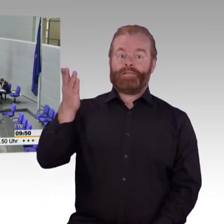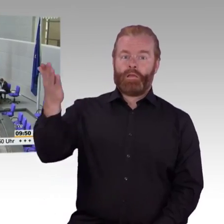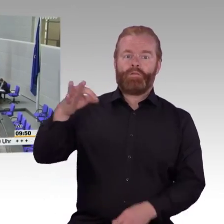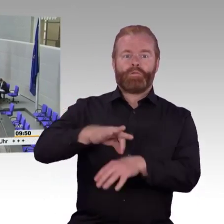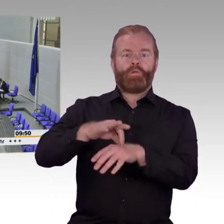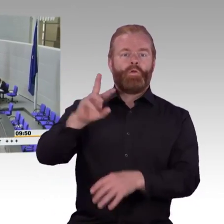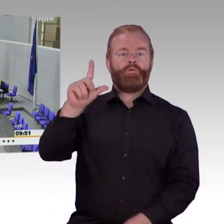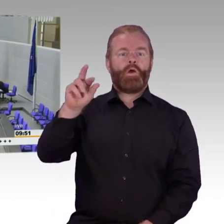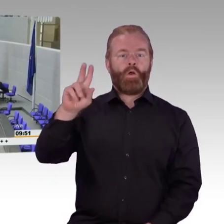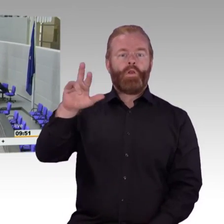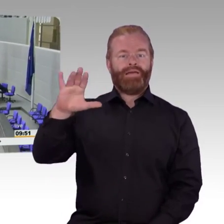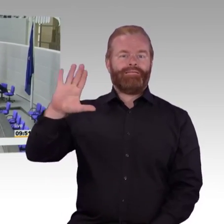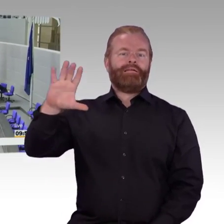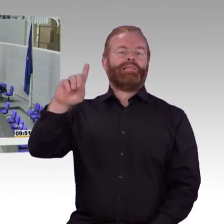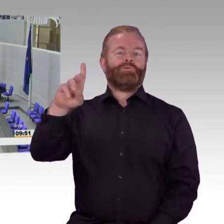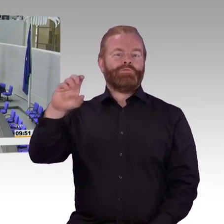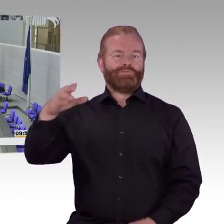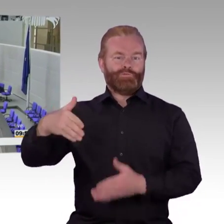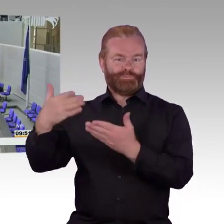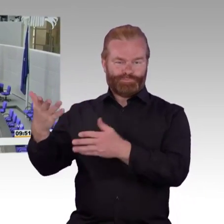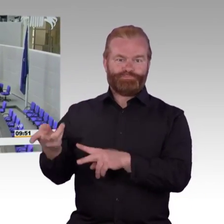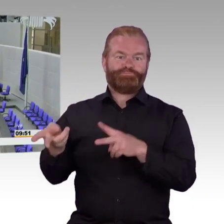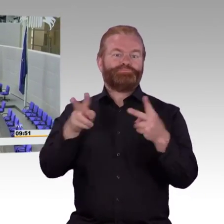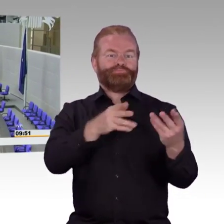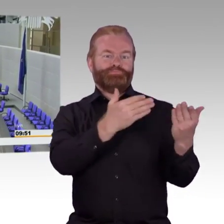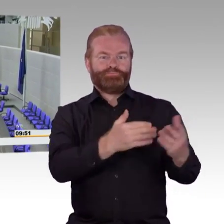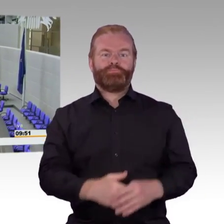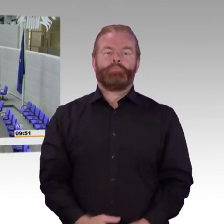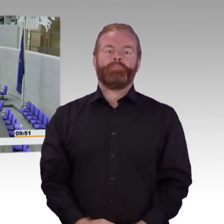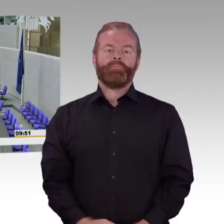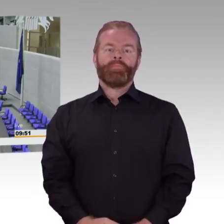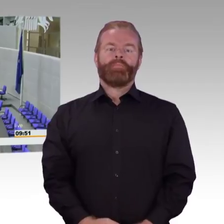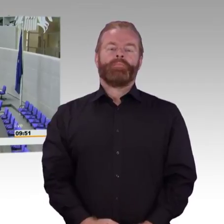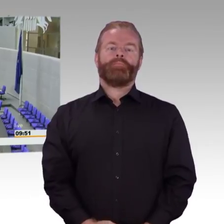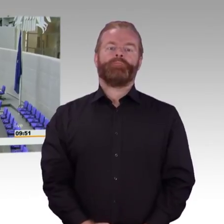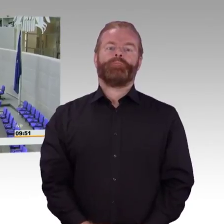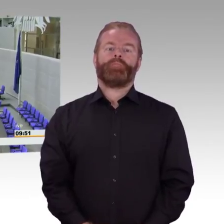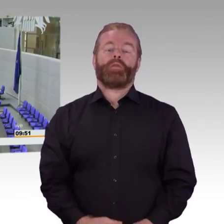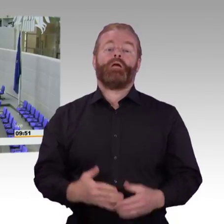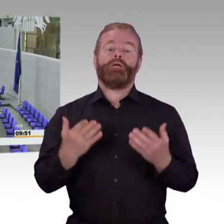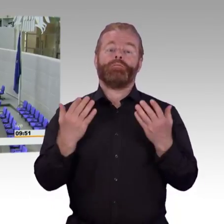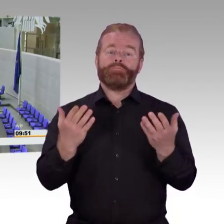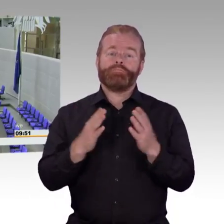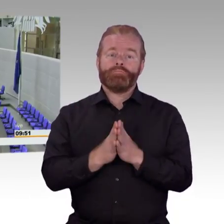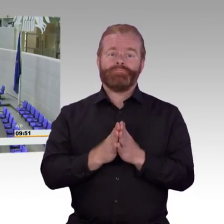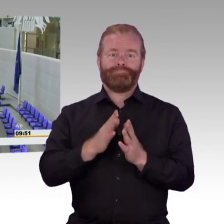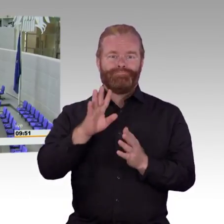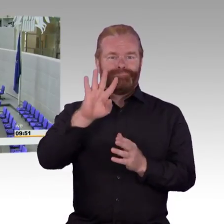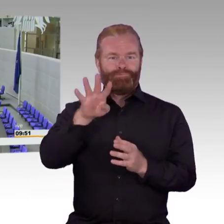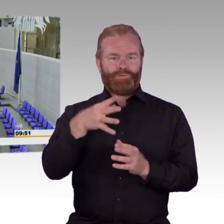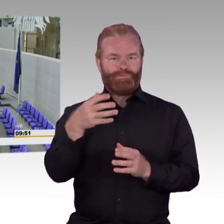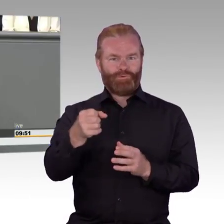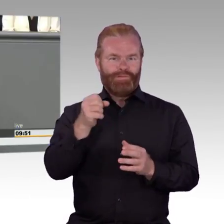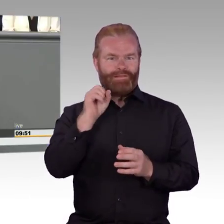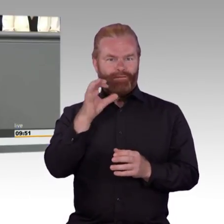Verbraucher. Gerade bei Schäden aus typischen Verträgen des täglichen Lebens oder bei komplexen Sachverhalten kann die